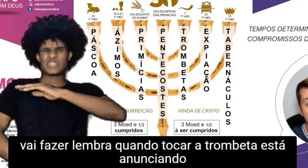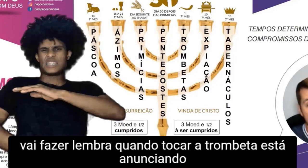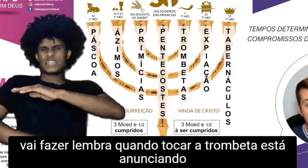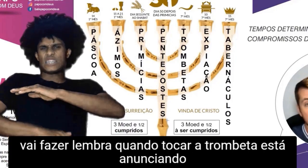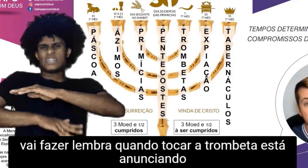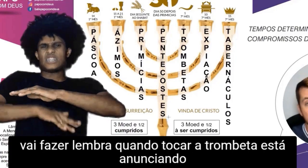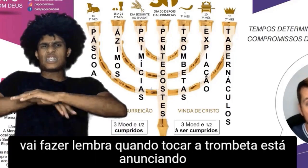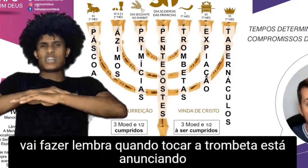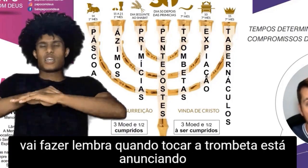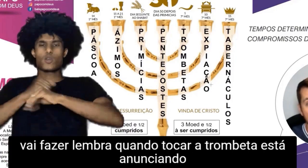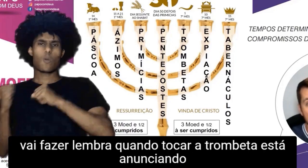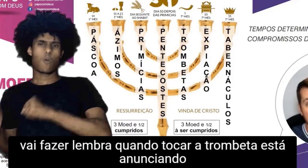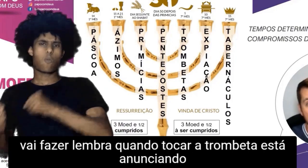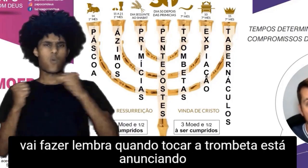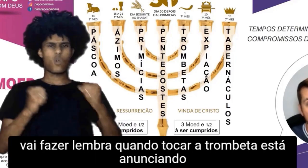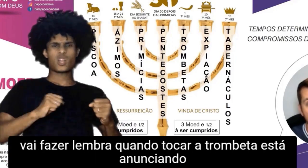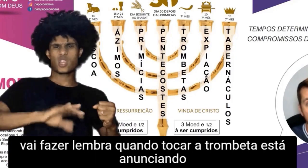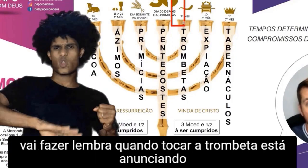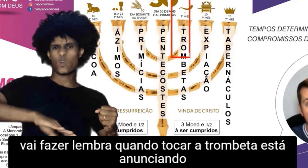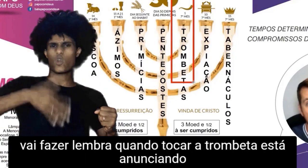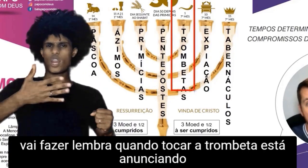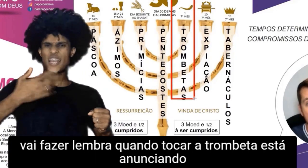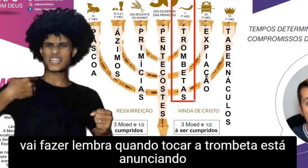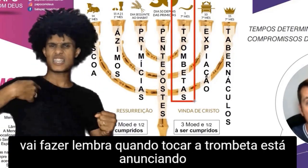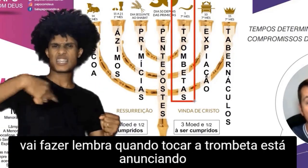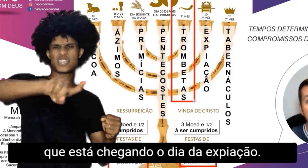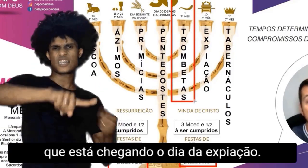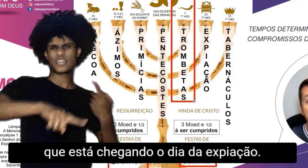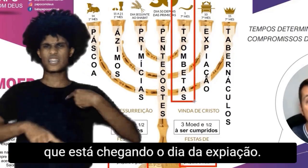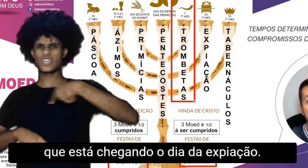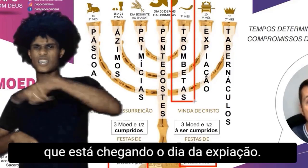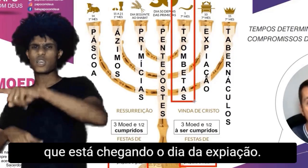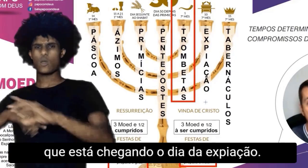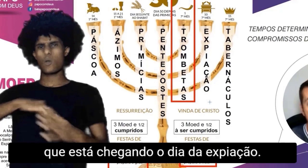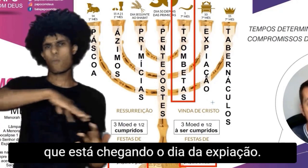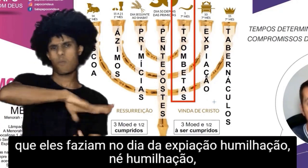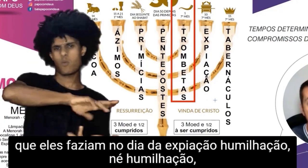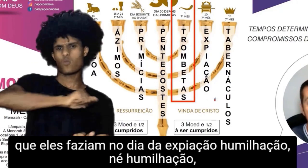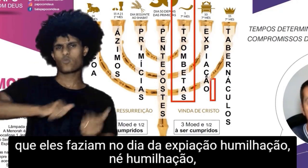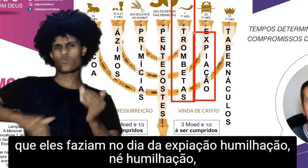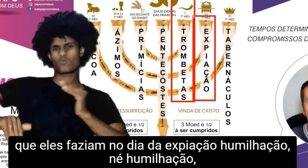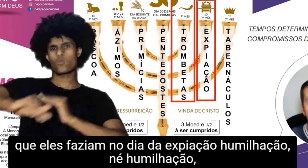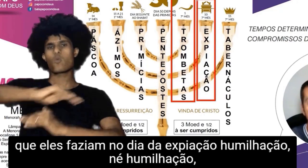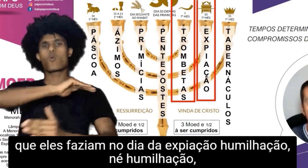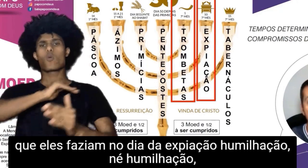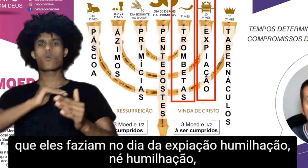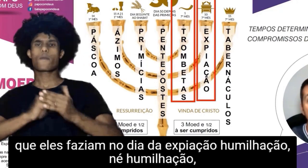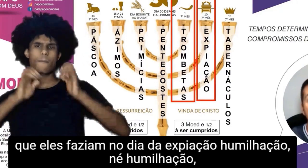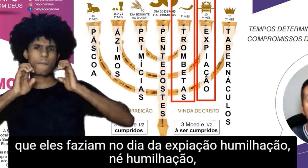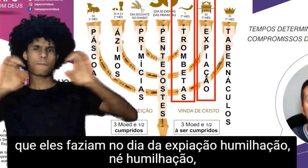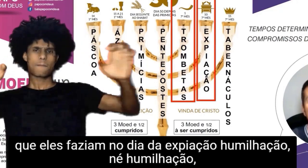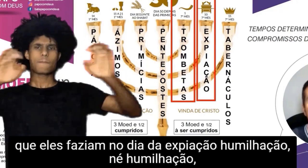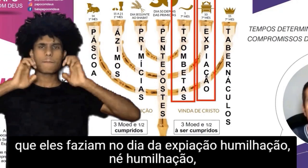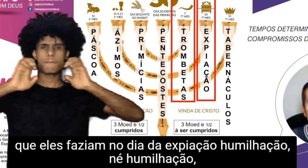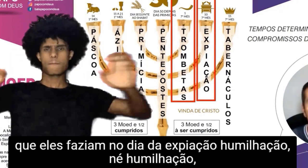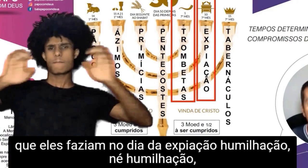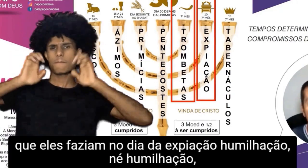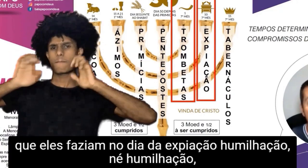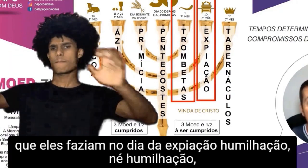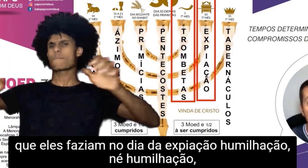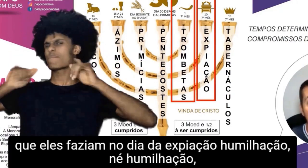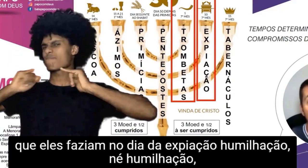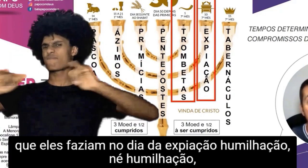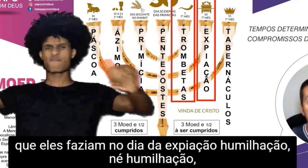fazer. Lembra? Quando quando tocar trombetas, está anunciando que está chegando o dia da expiação. O que eles faziam no dia da expiação?